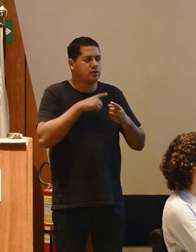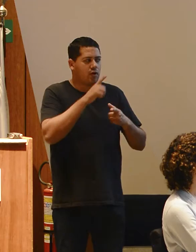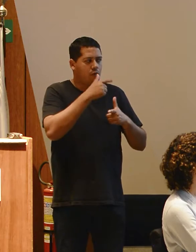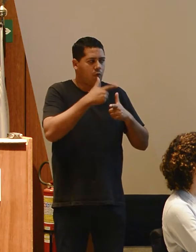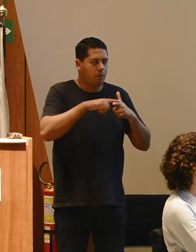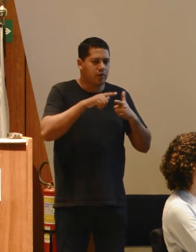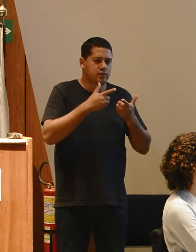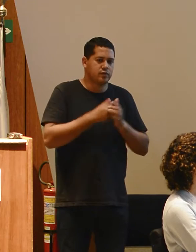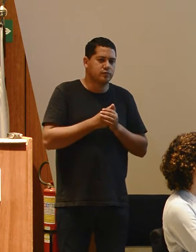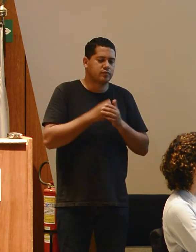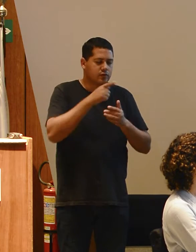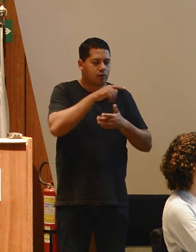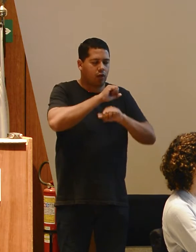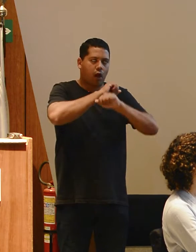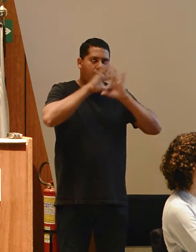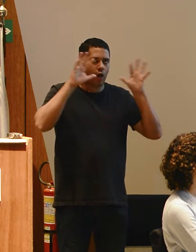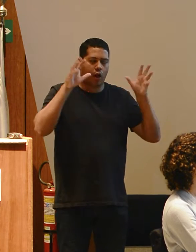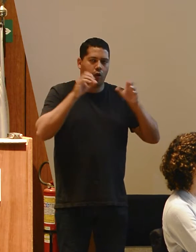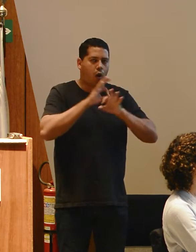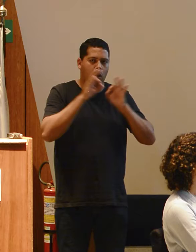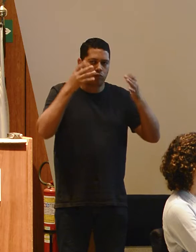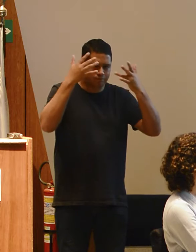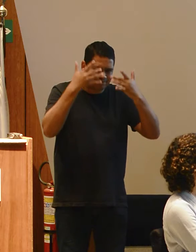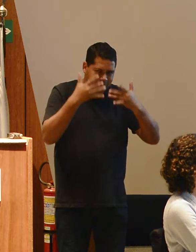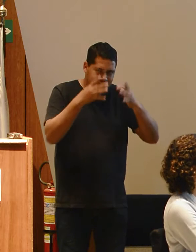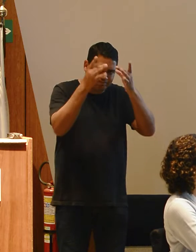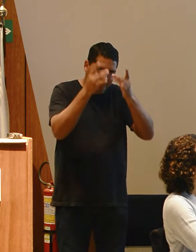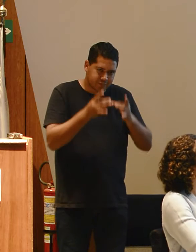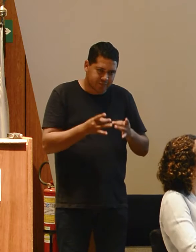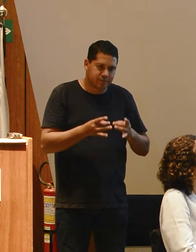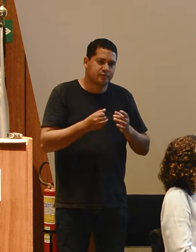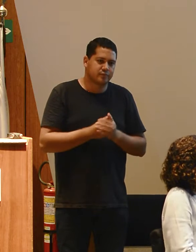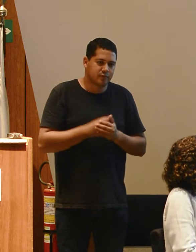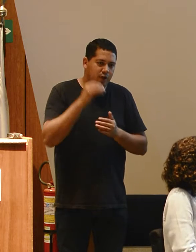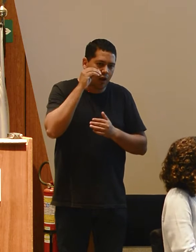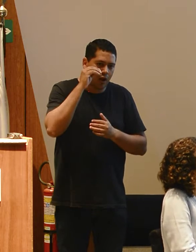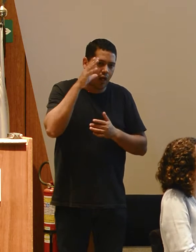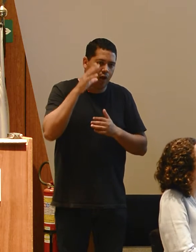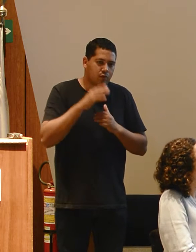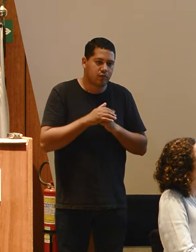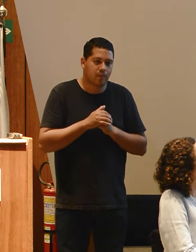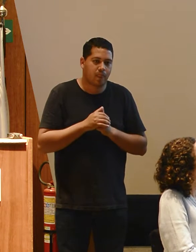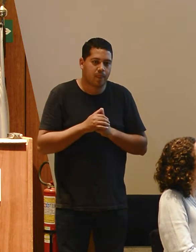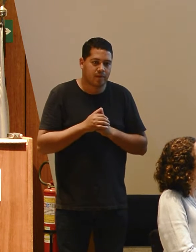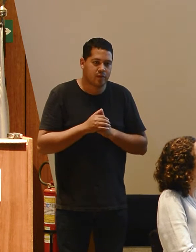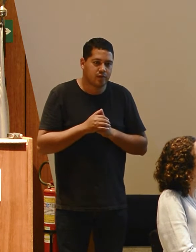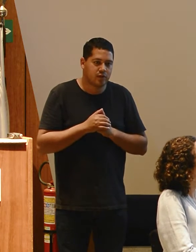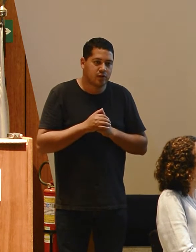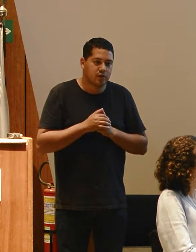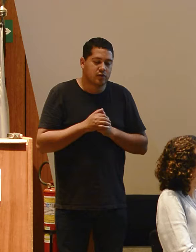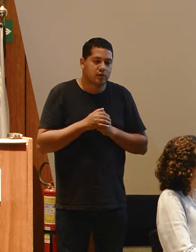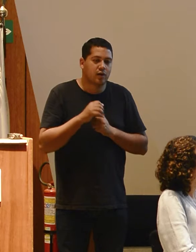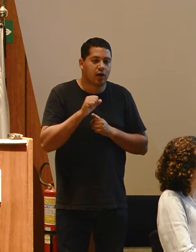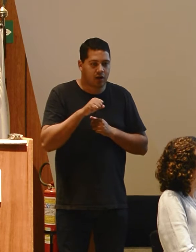muito claro. E, aliás, Fernando, você podia até dar os nomes aqui, porque as pessoas muitas vezes ouvem isso e falam,